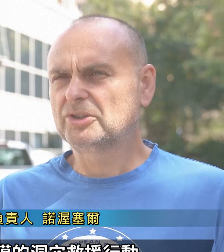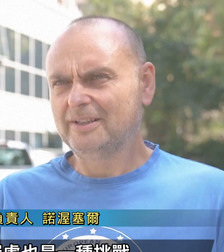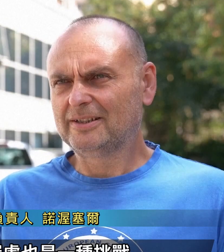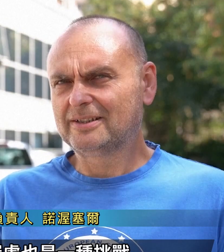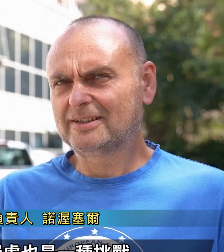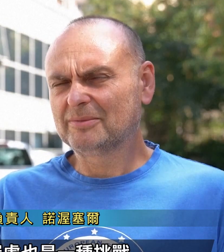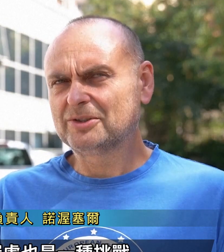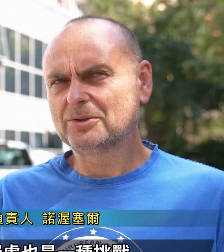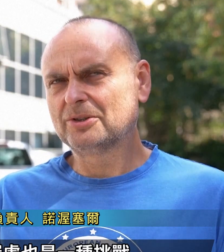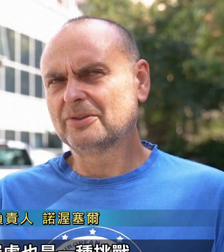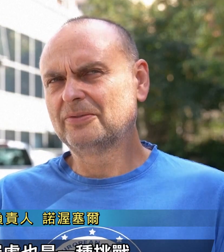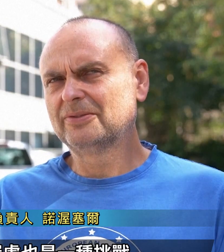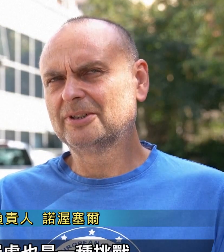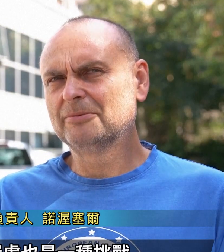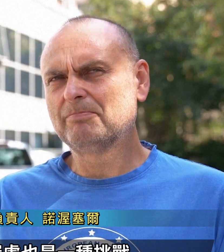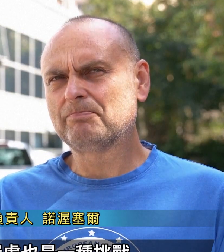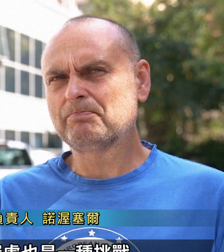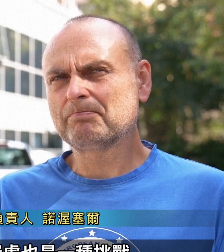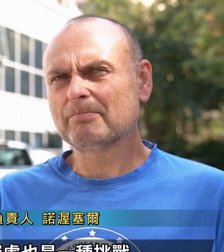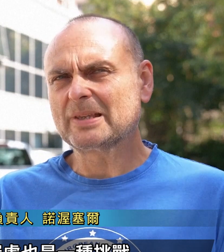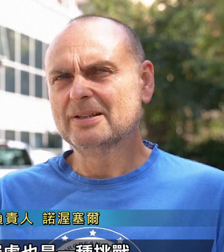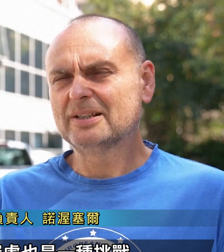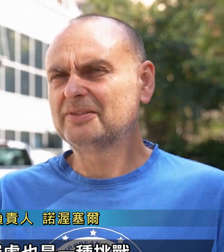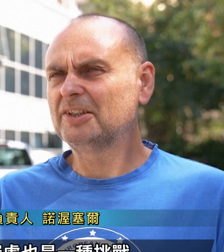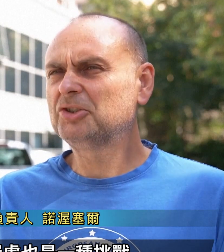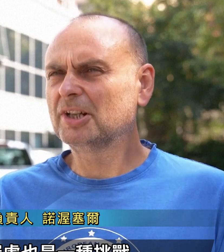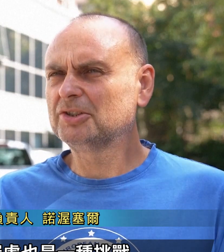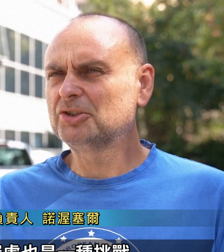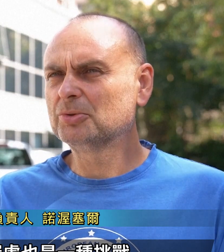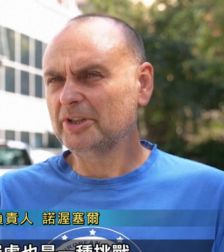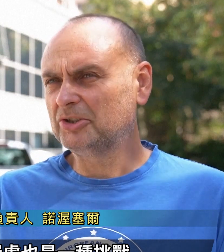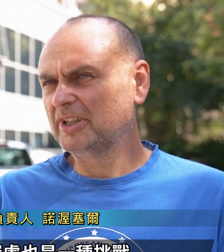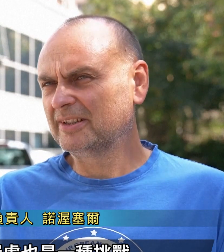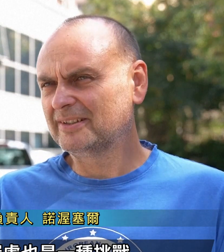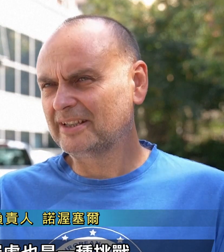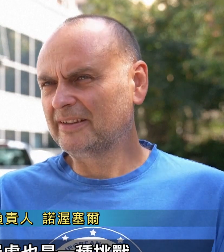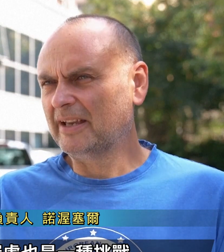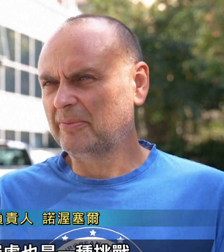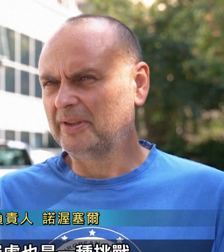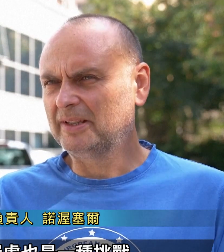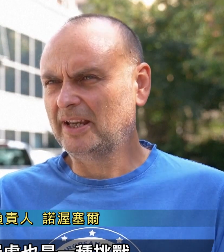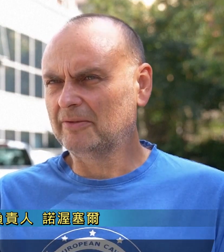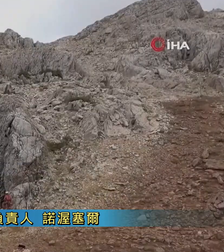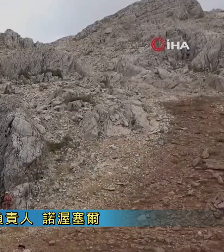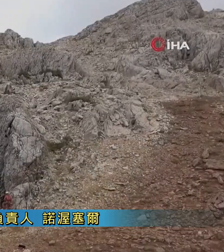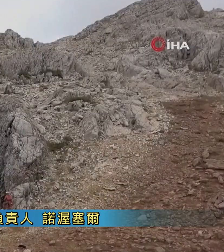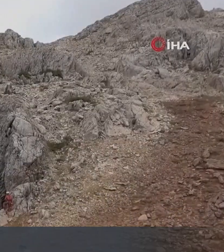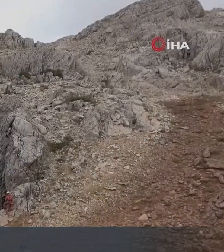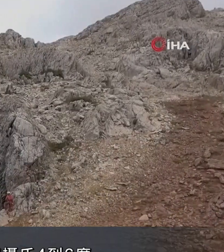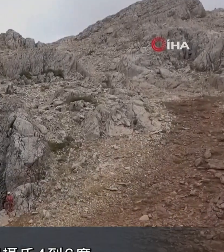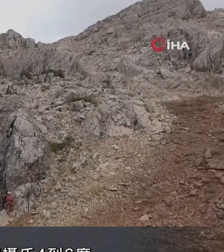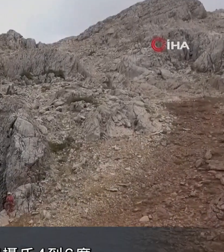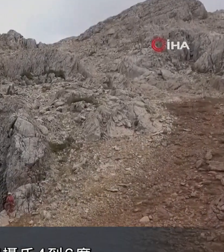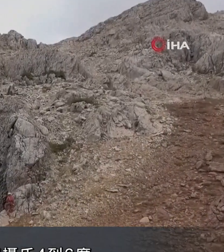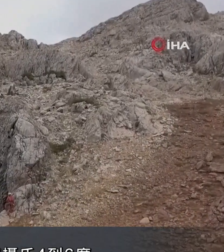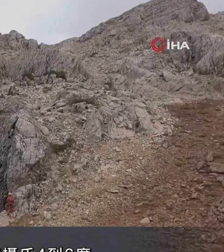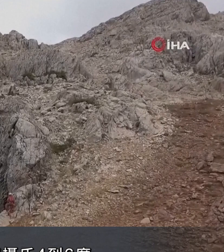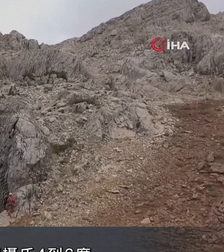It's some sort of, let's say, challenge to reach that depth in cave. 救援团体估计，下方洞穴温度摄